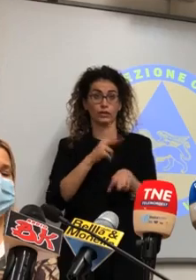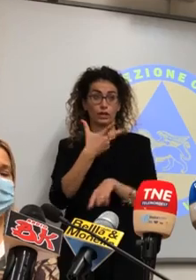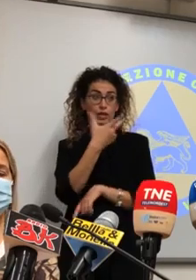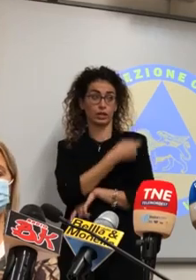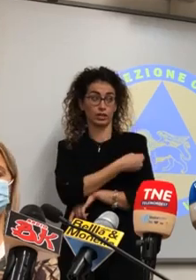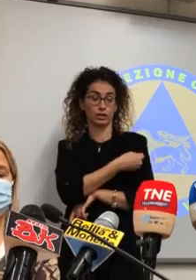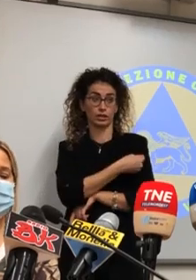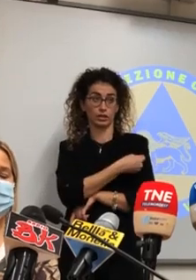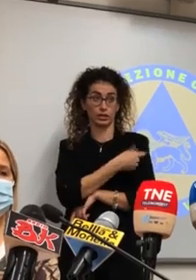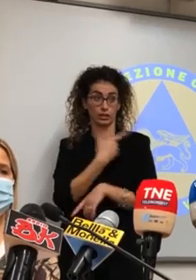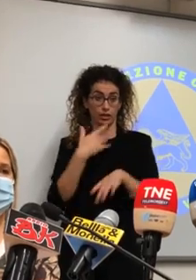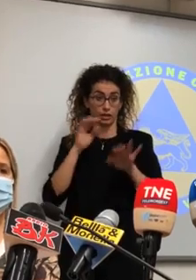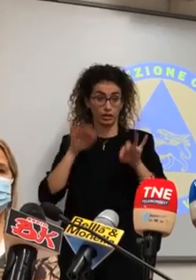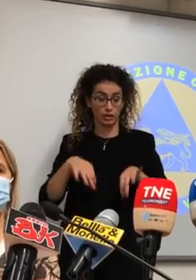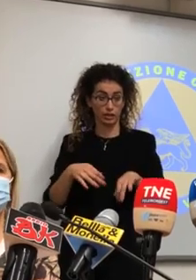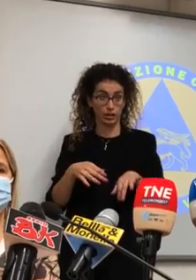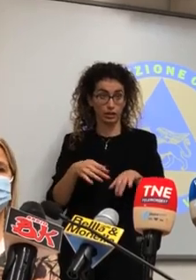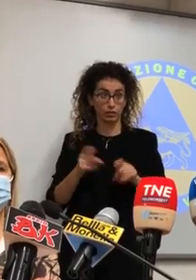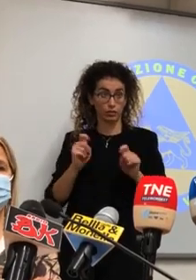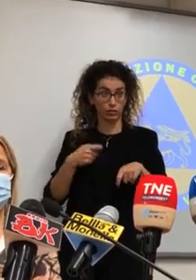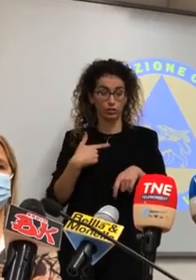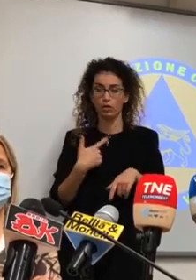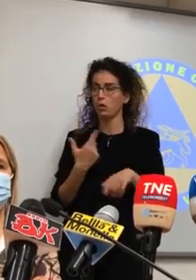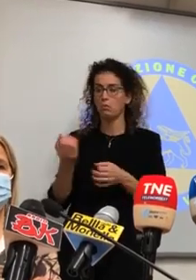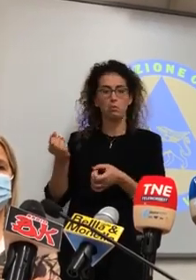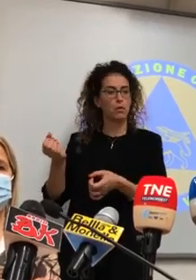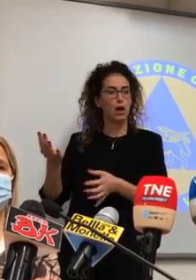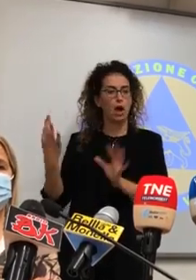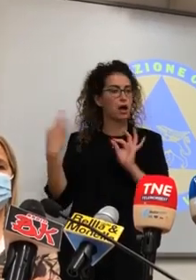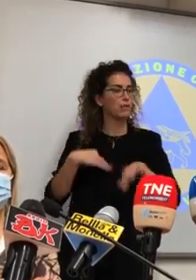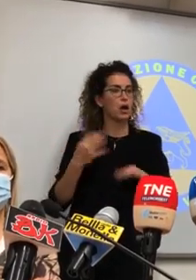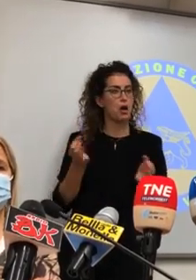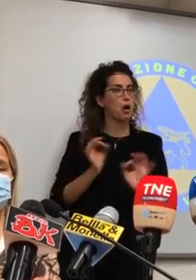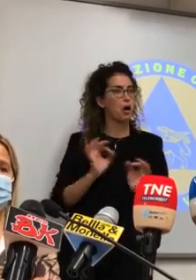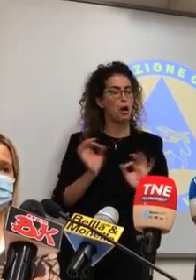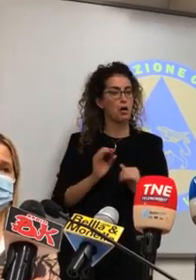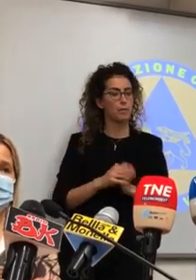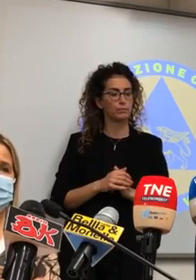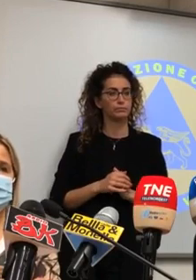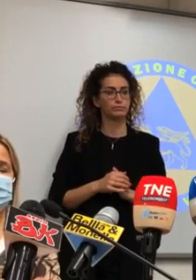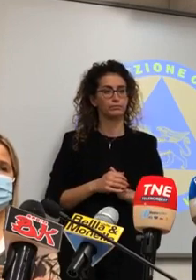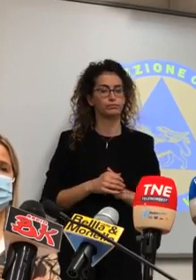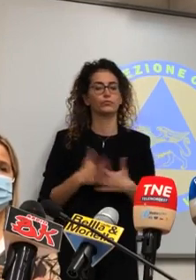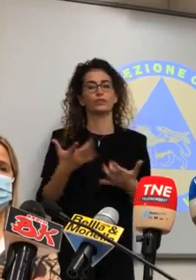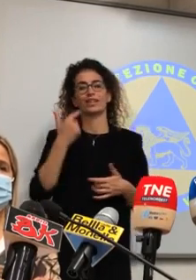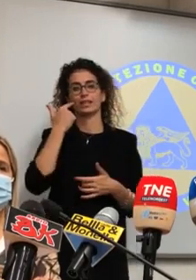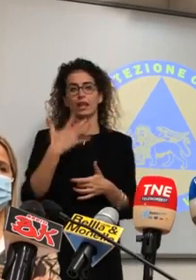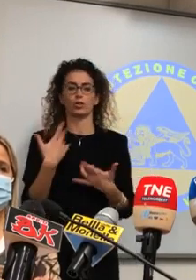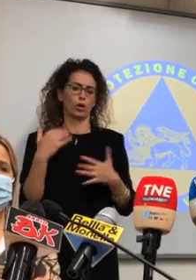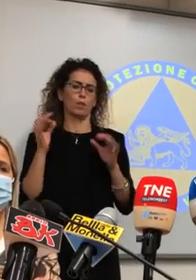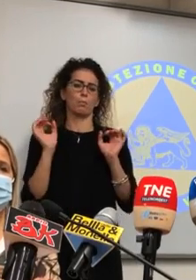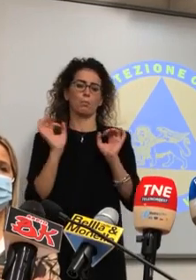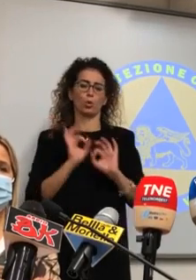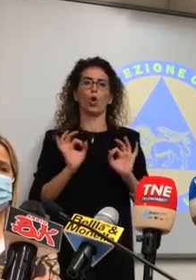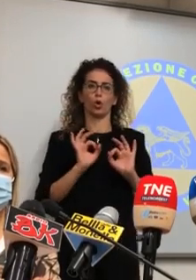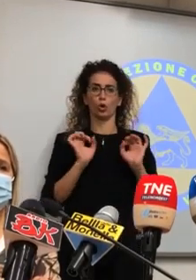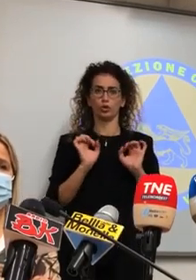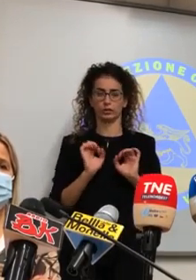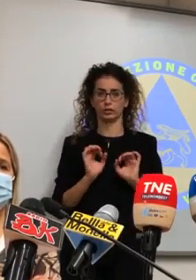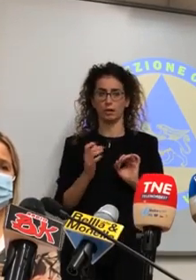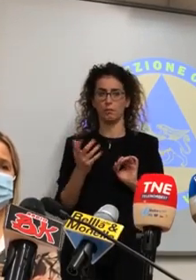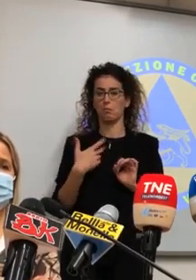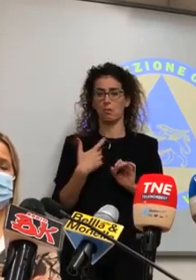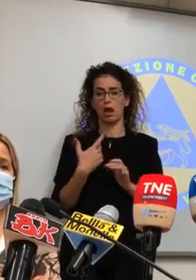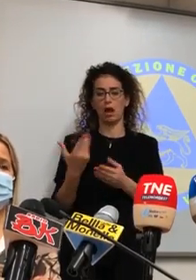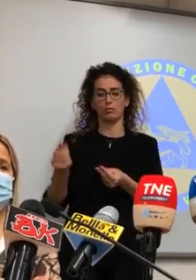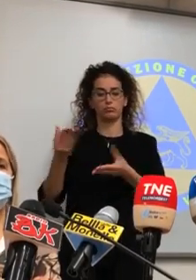No, non è arrivata nulla. Ok, perfetto. Cioè sappiamo che siamo pronti per, ma sì, non abbiamo visto